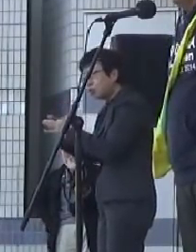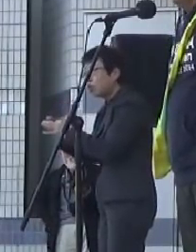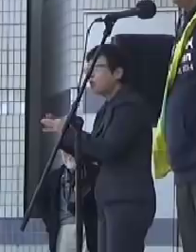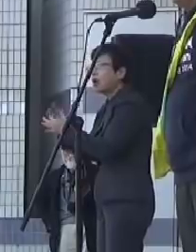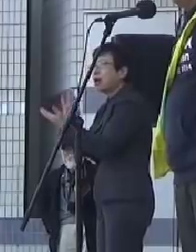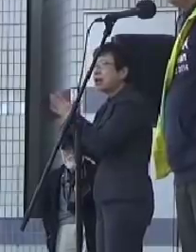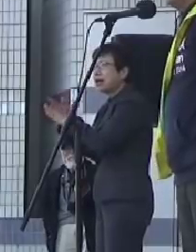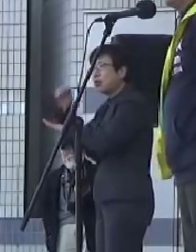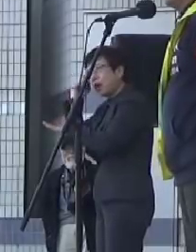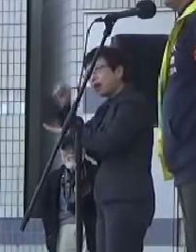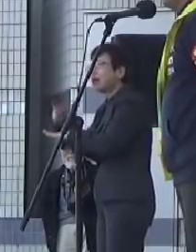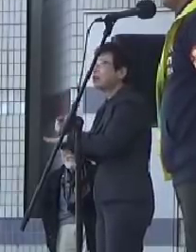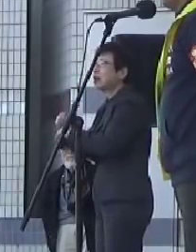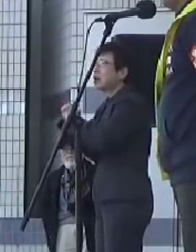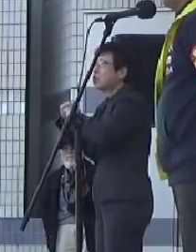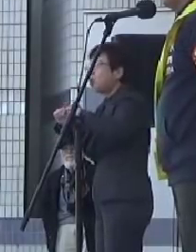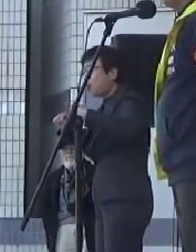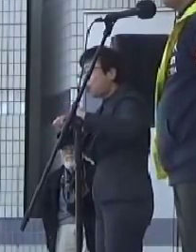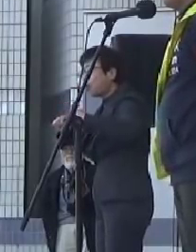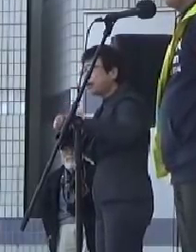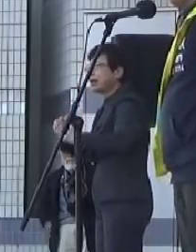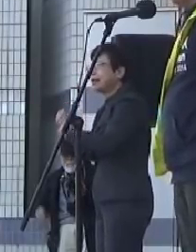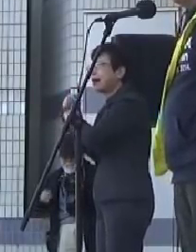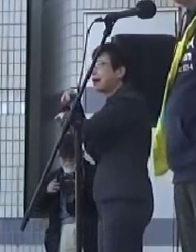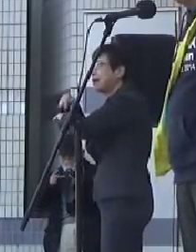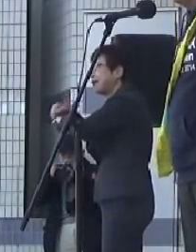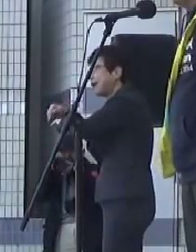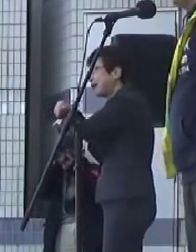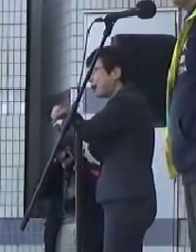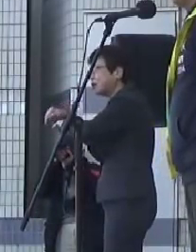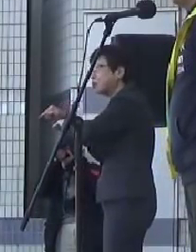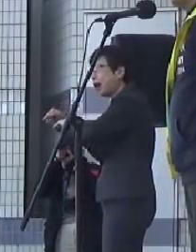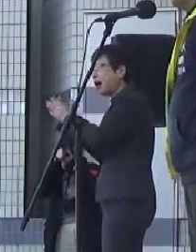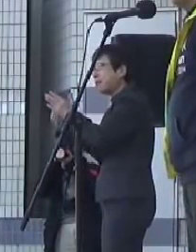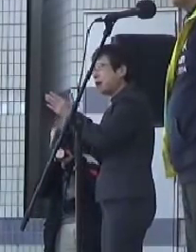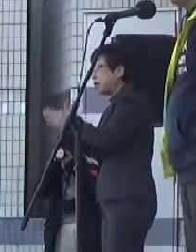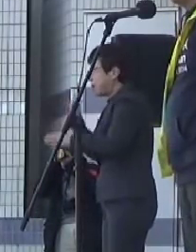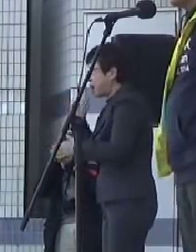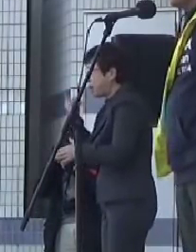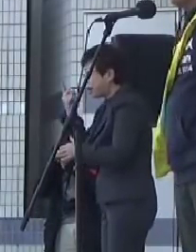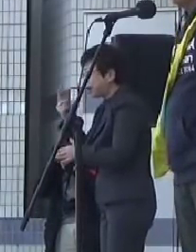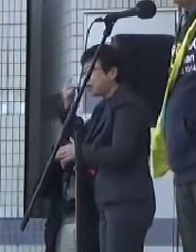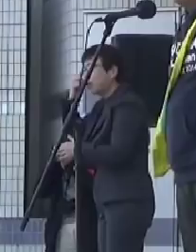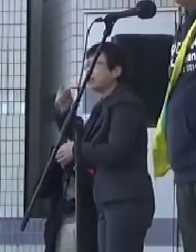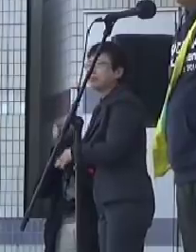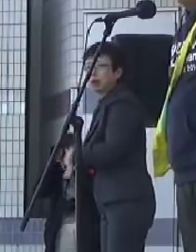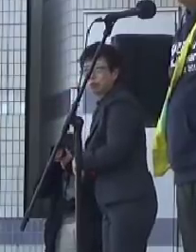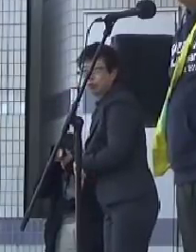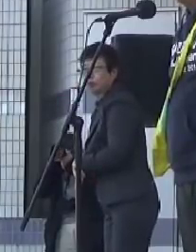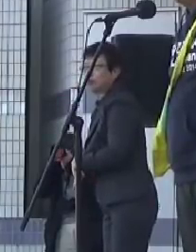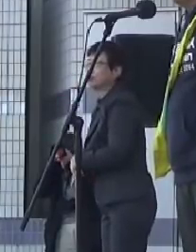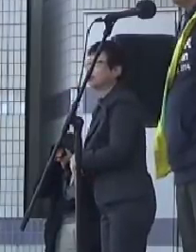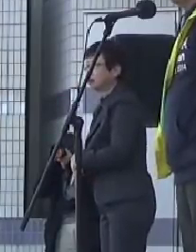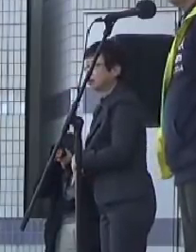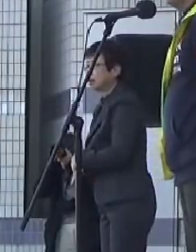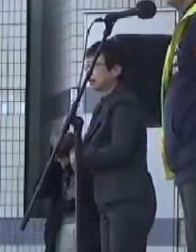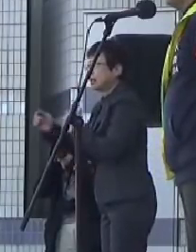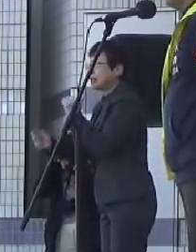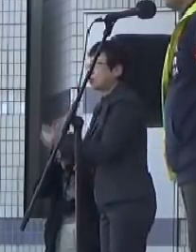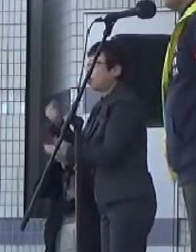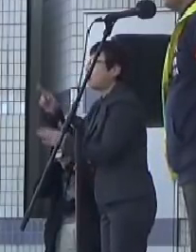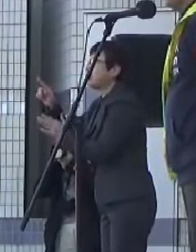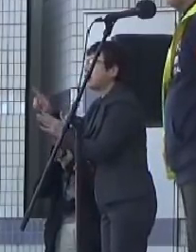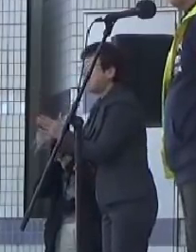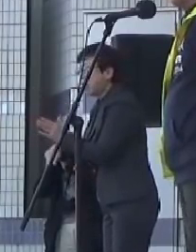ている、広域避難計画というのはやっぱりまだまだ甘いなと感じます。事故が起き